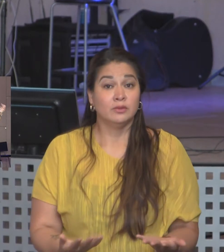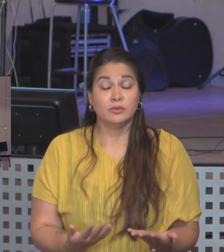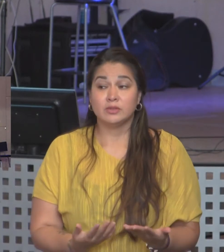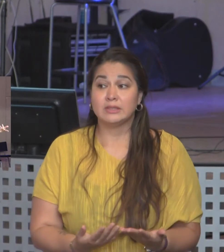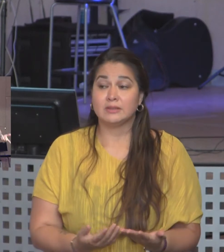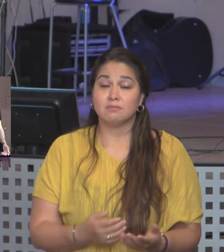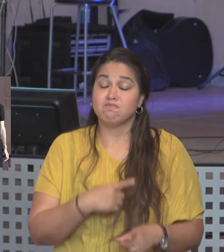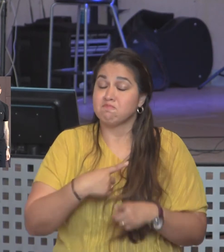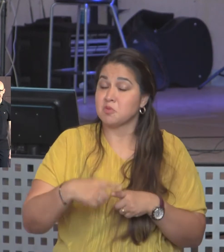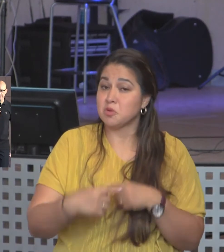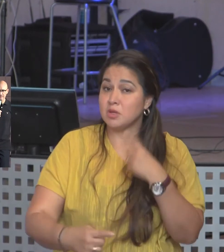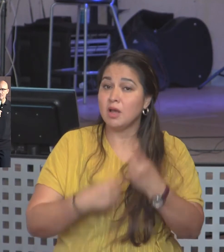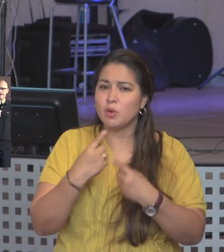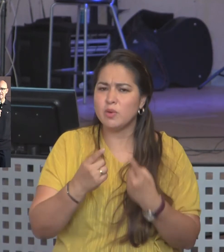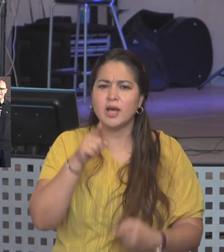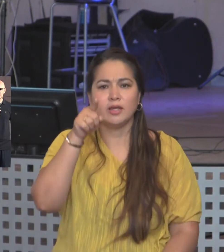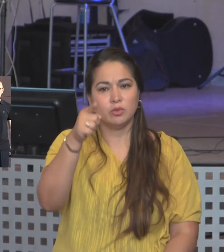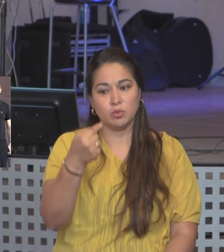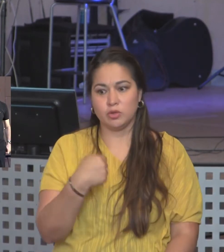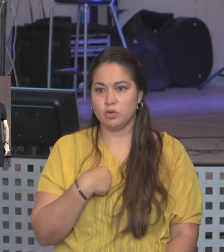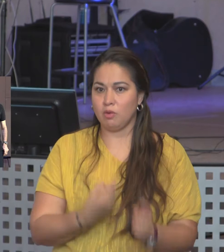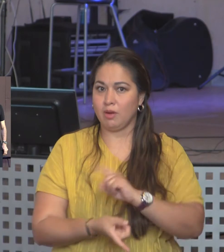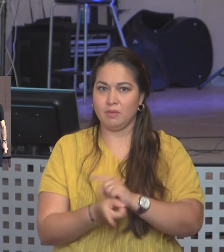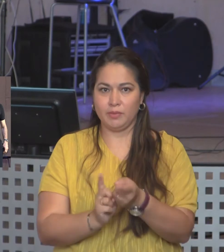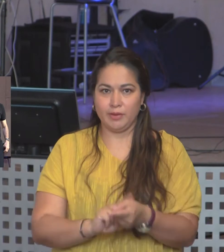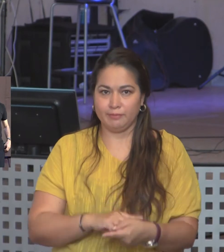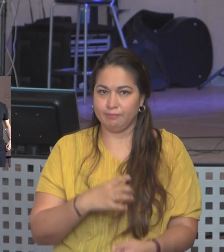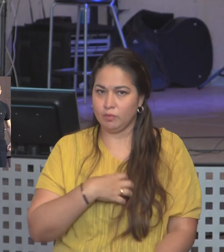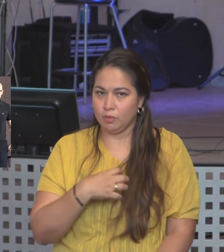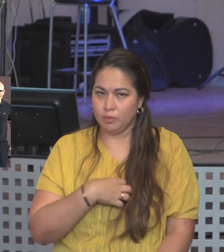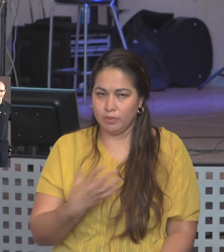que ni tú ni yo podemos cambiar, humanamente hablando.